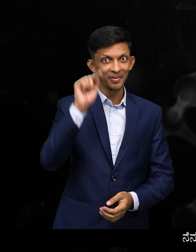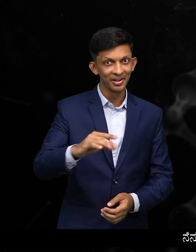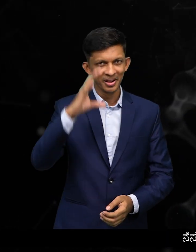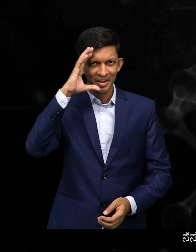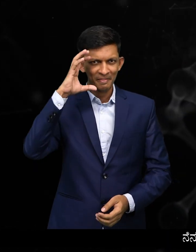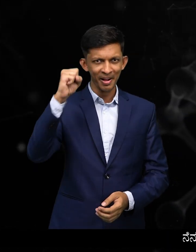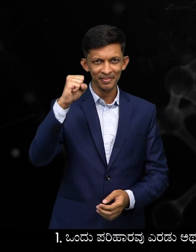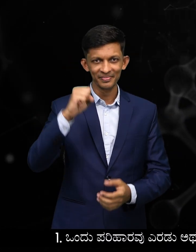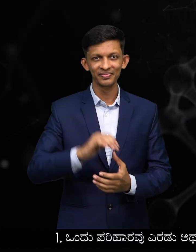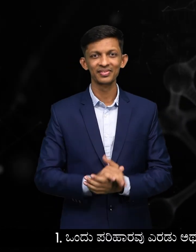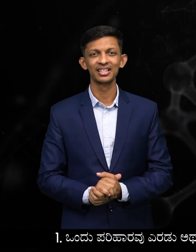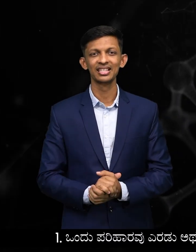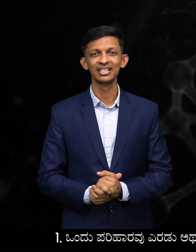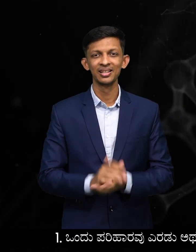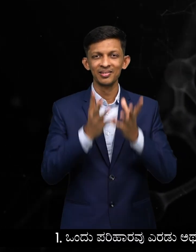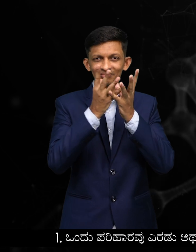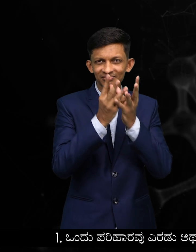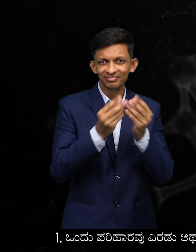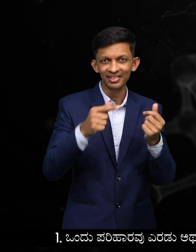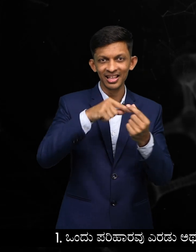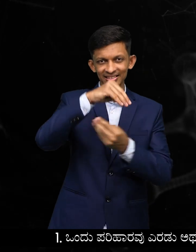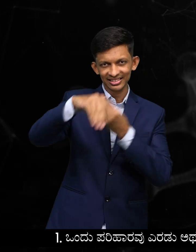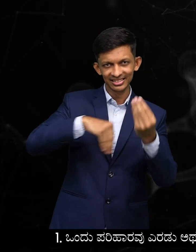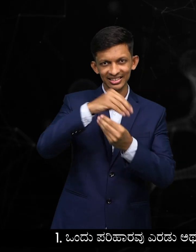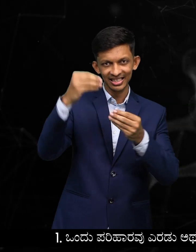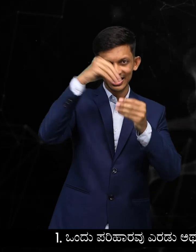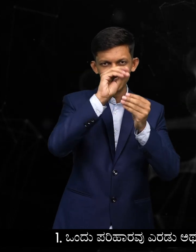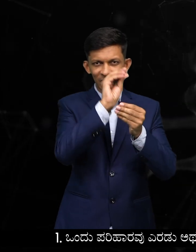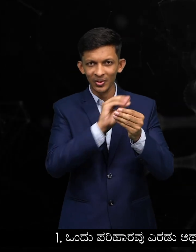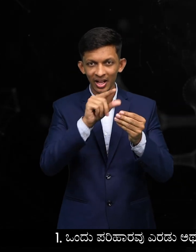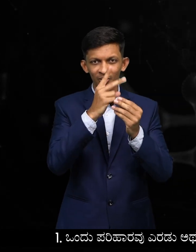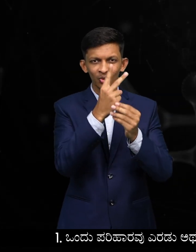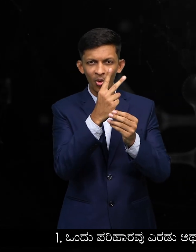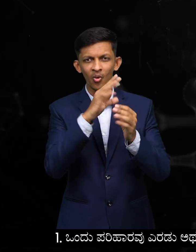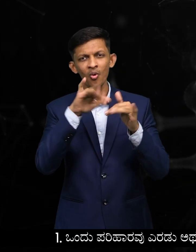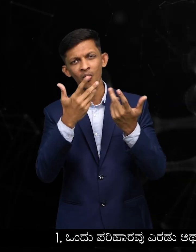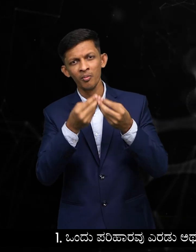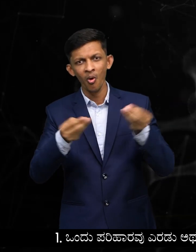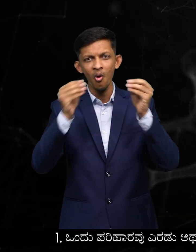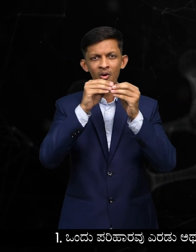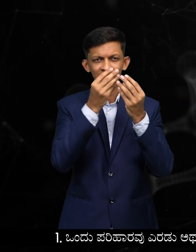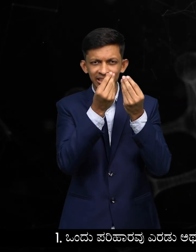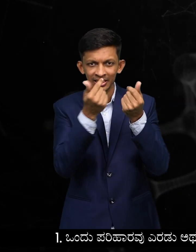ಅಂಶಗಳು: 1. ಪರಿಹಾರವು 2 ಅಥವಾ ಹೆಚ್ಚಿನ ಪದಾರ್ಥಗಳ ಏಕರೂಪದ ಮಿಶ್ರಣವಾಗಿದೆ.